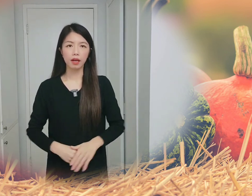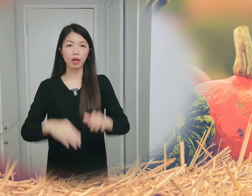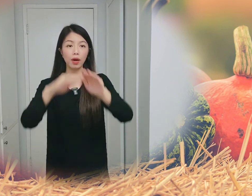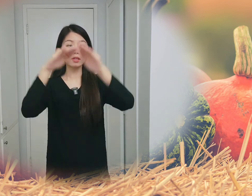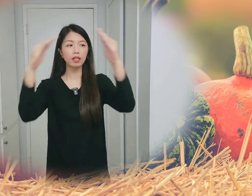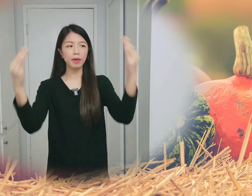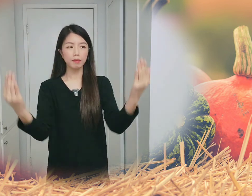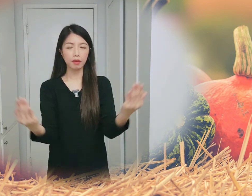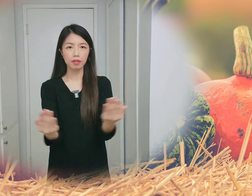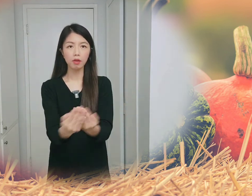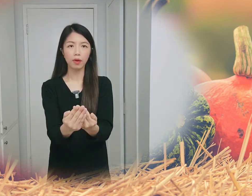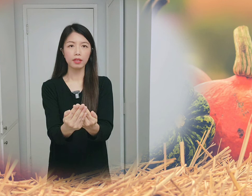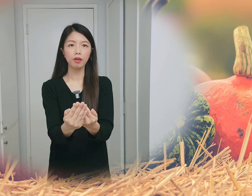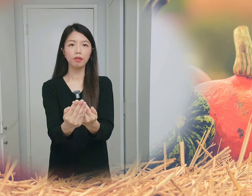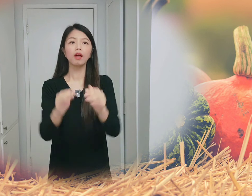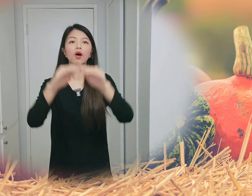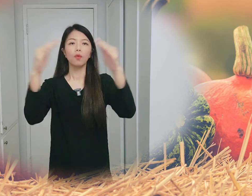사랑. 아까 완전하다 말씀드렸죠?